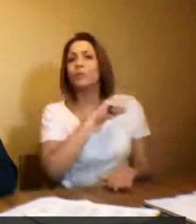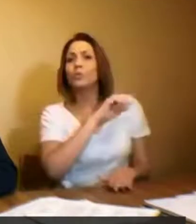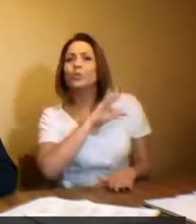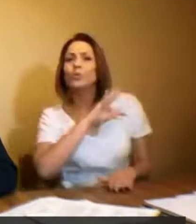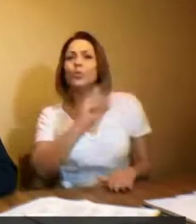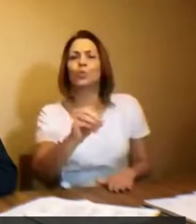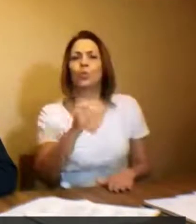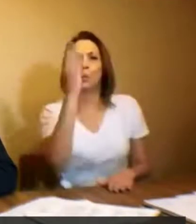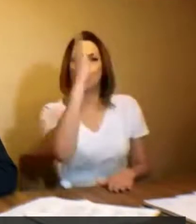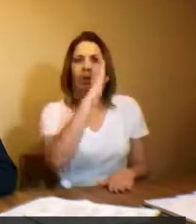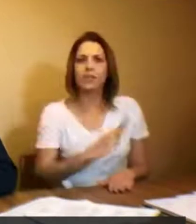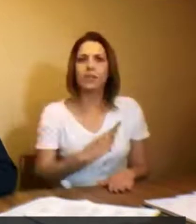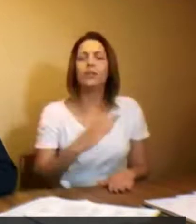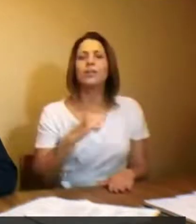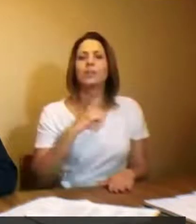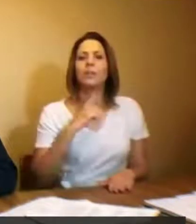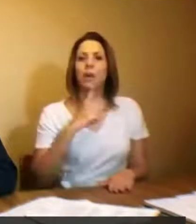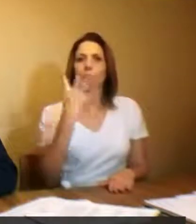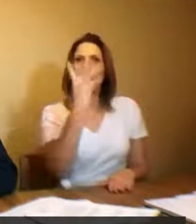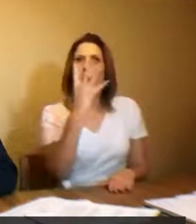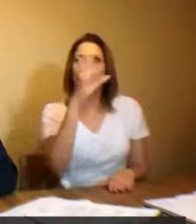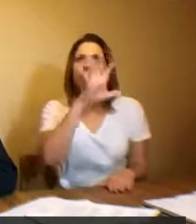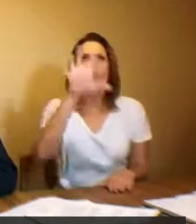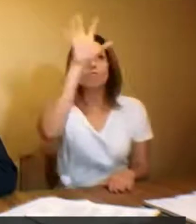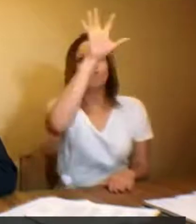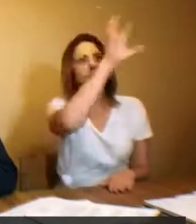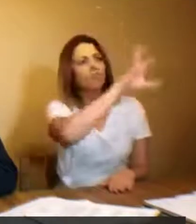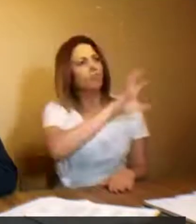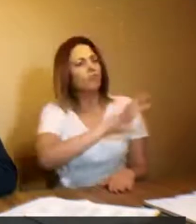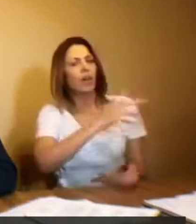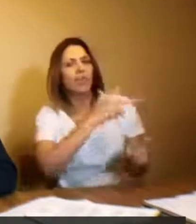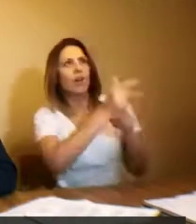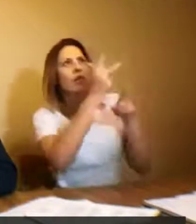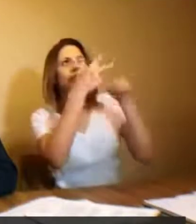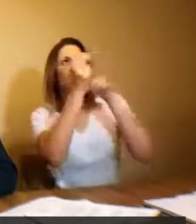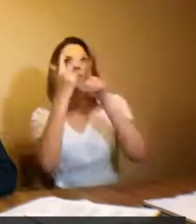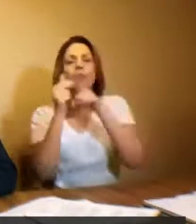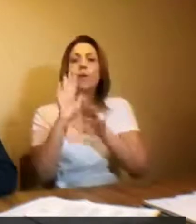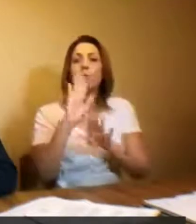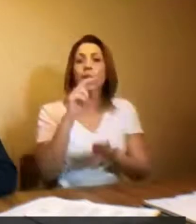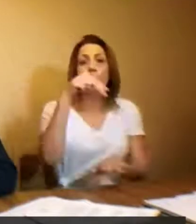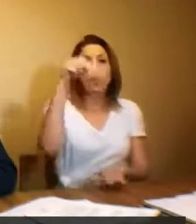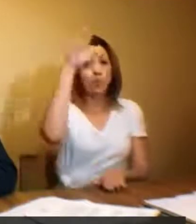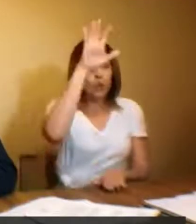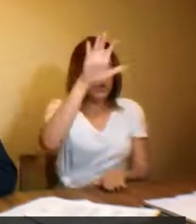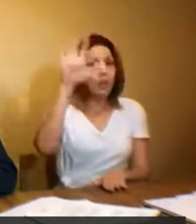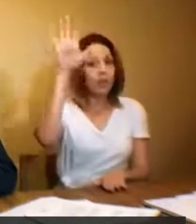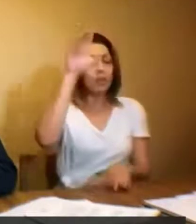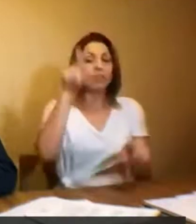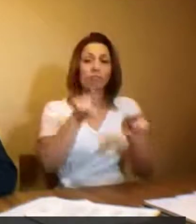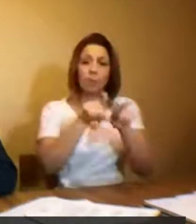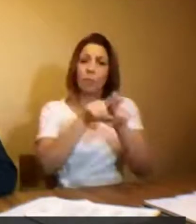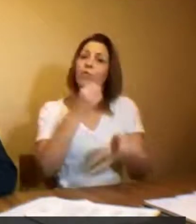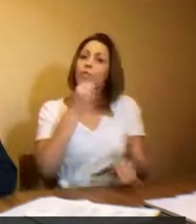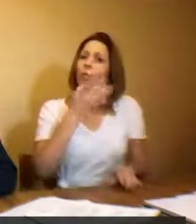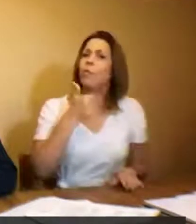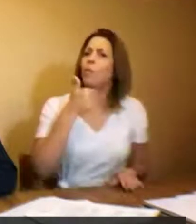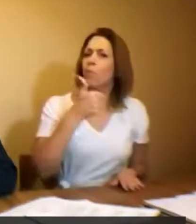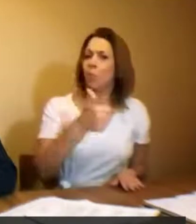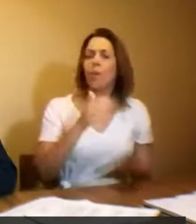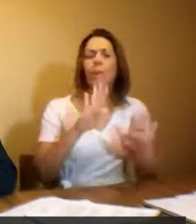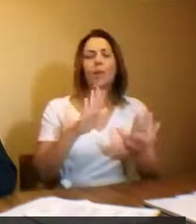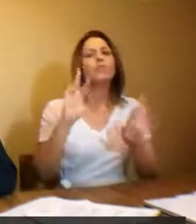perdemos no Nordeste, mas a nossa votação no Nordeste foi muito boa. e tenho certeza que melhorará,